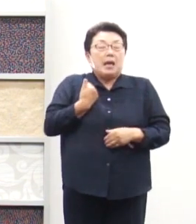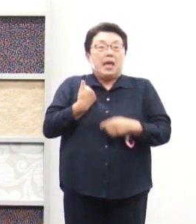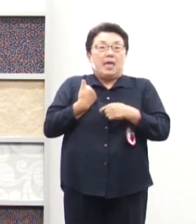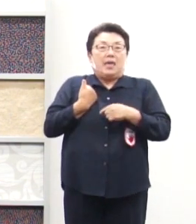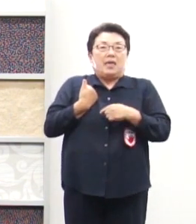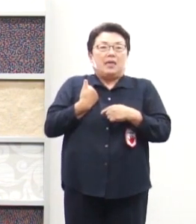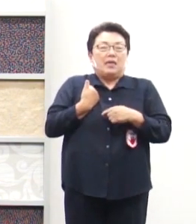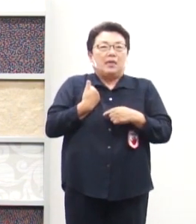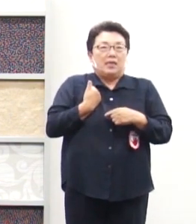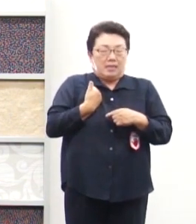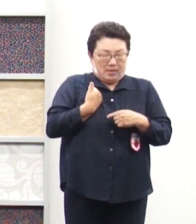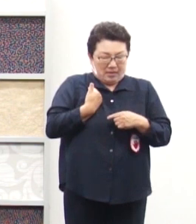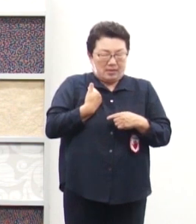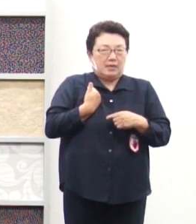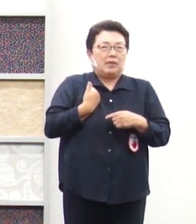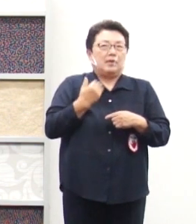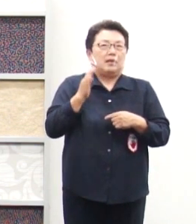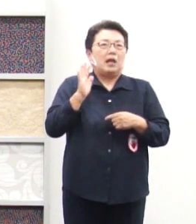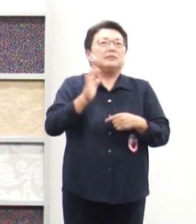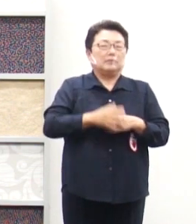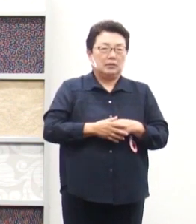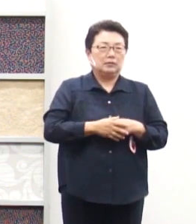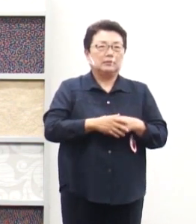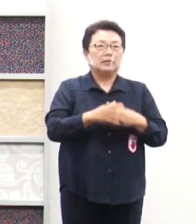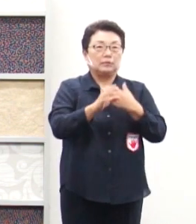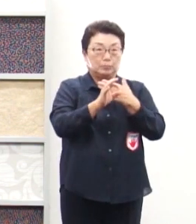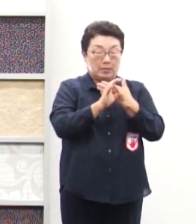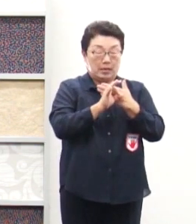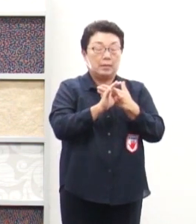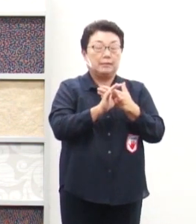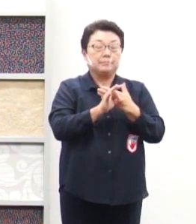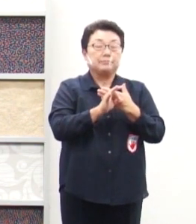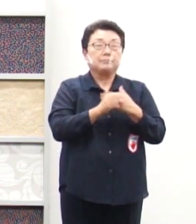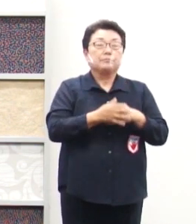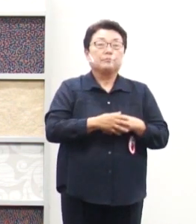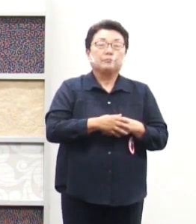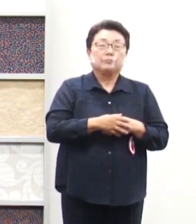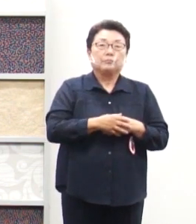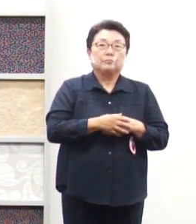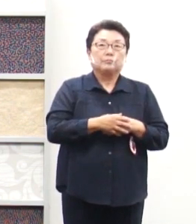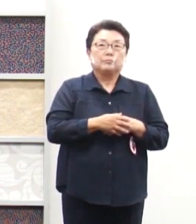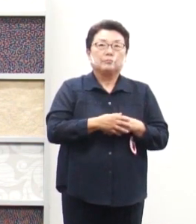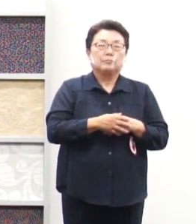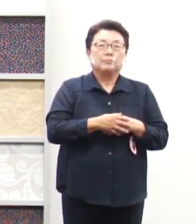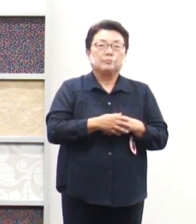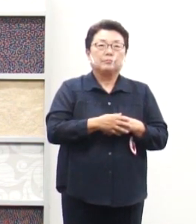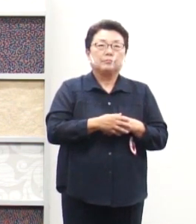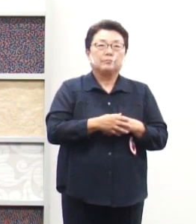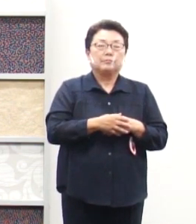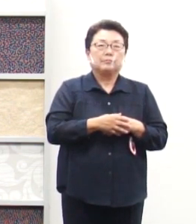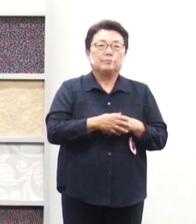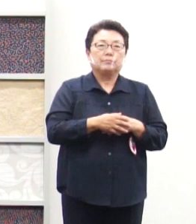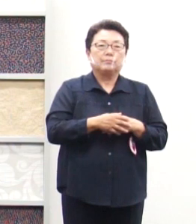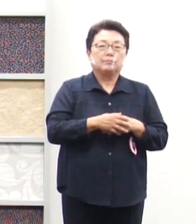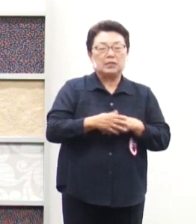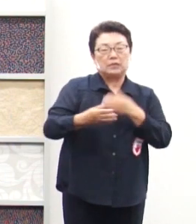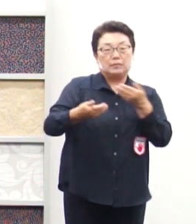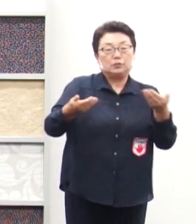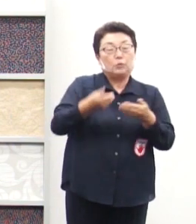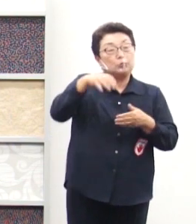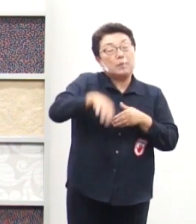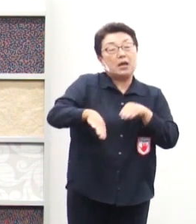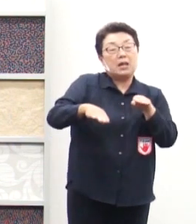るという例がありました。でその例については、非常に同僚の方